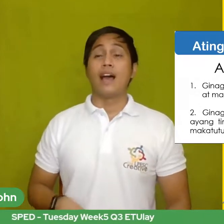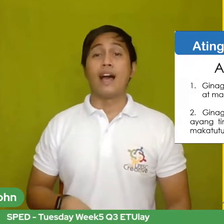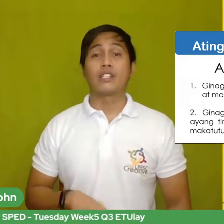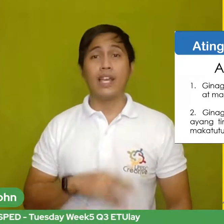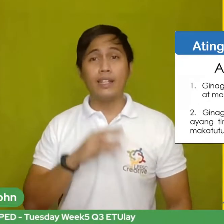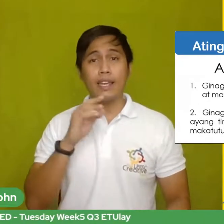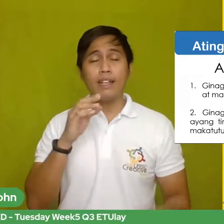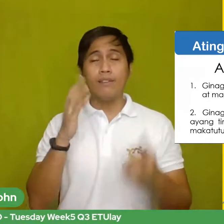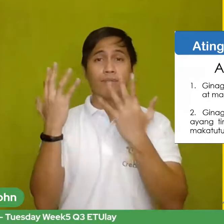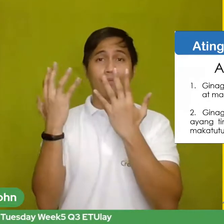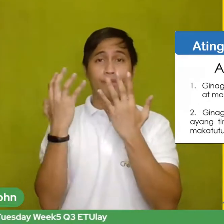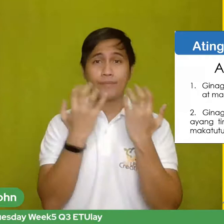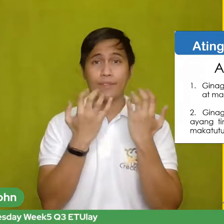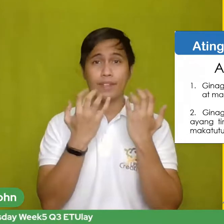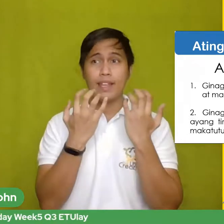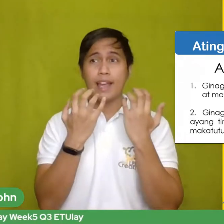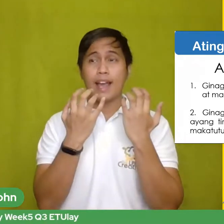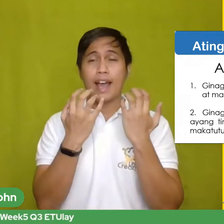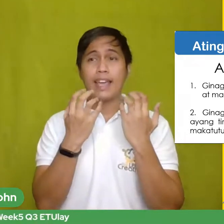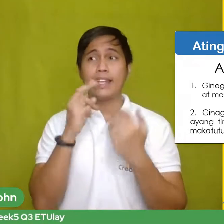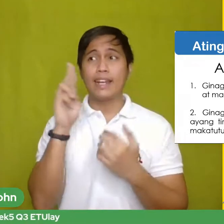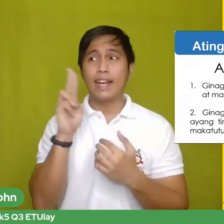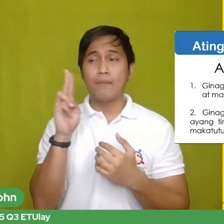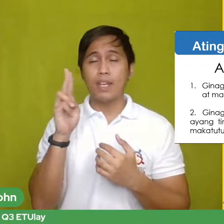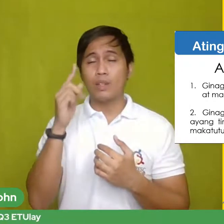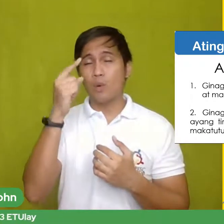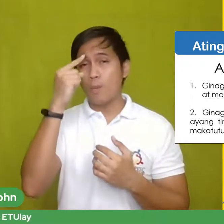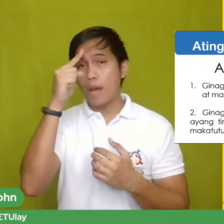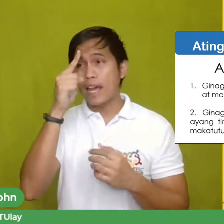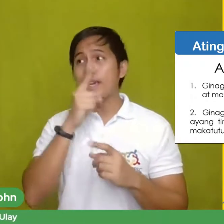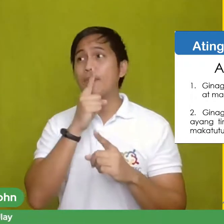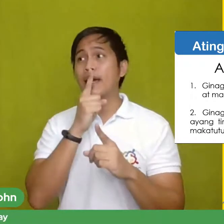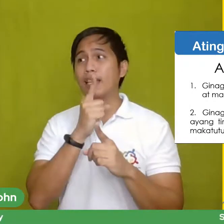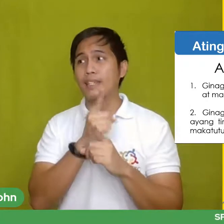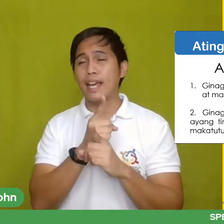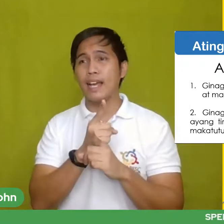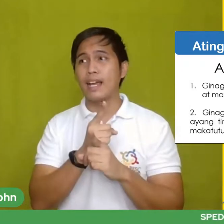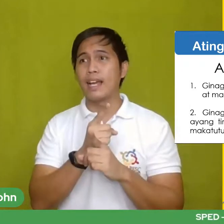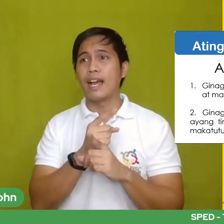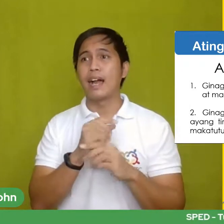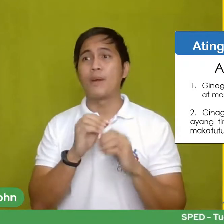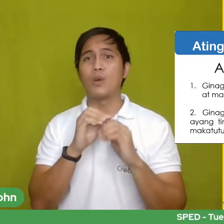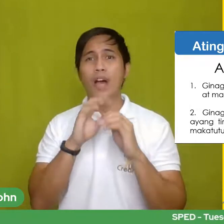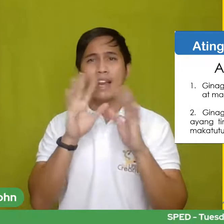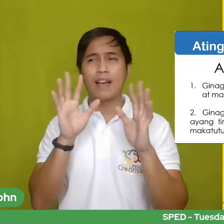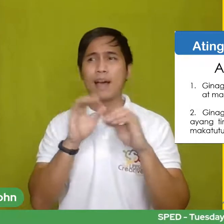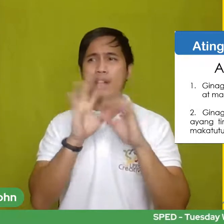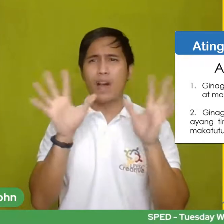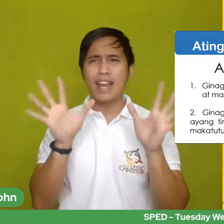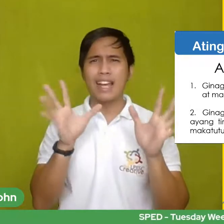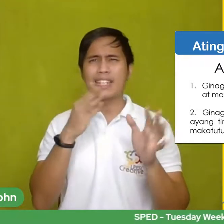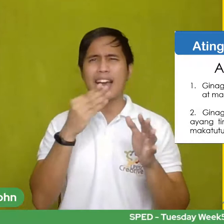Ang shading ay ginagamit upang ipakita ang maaliwalas